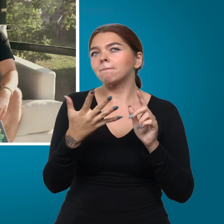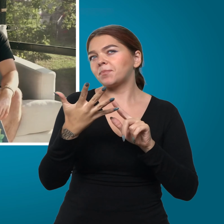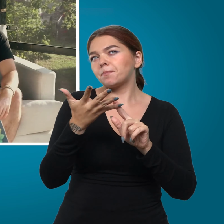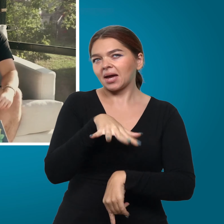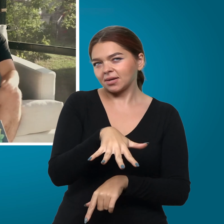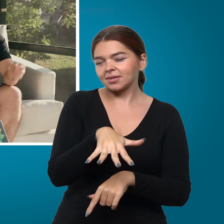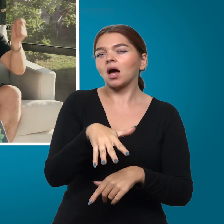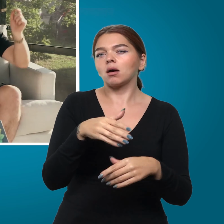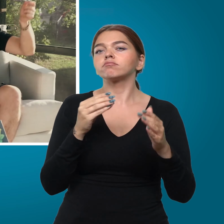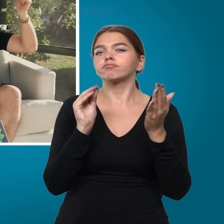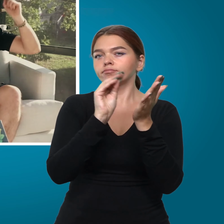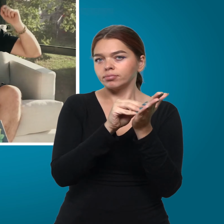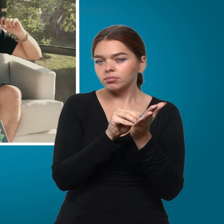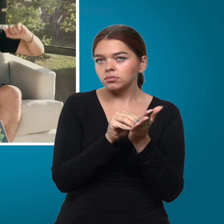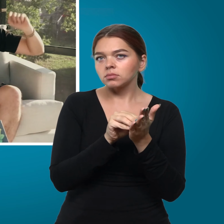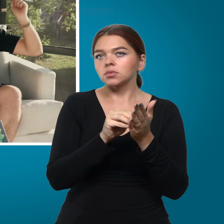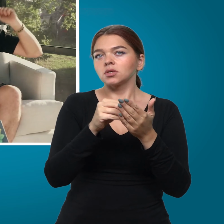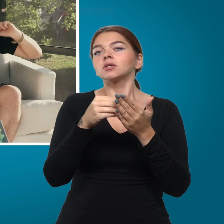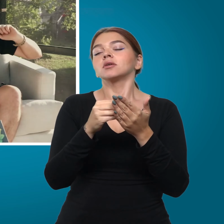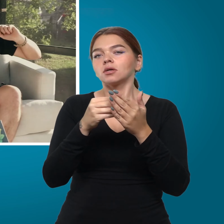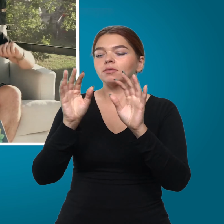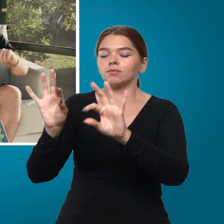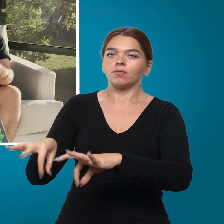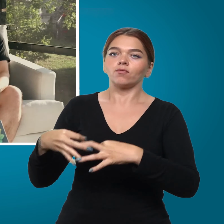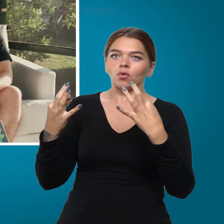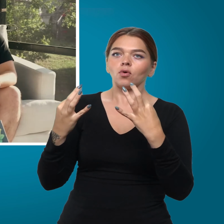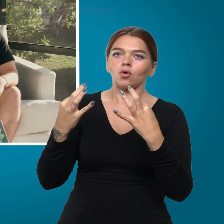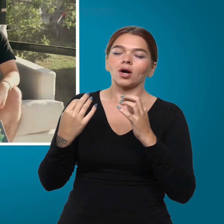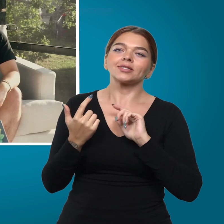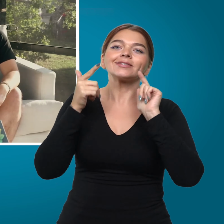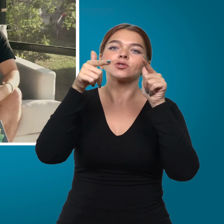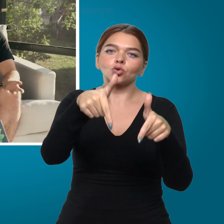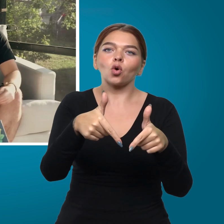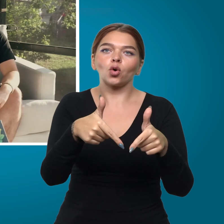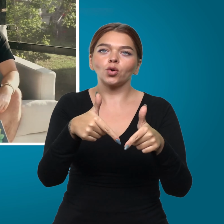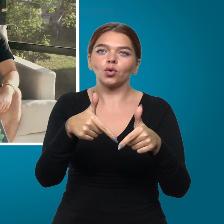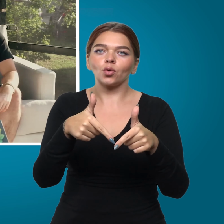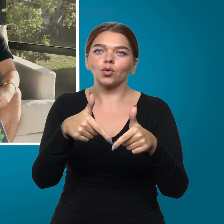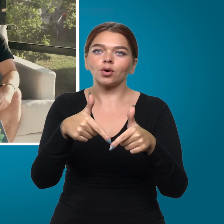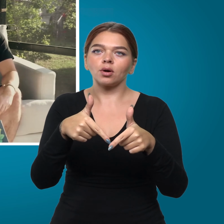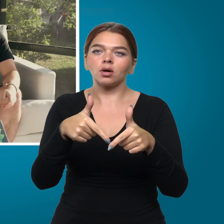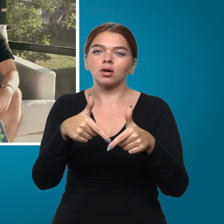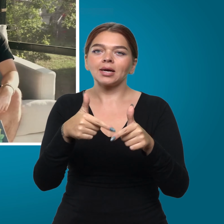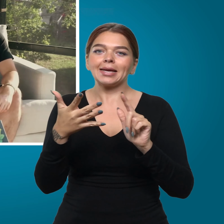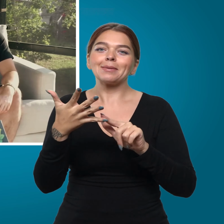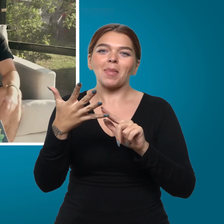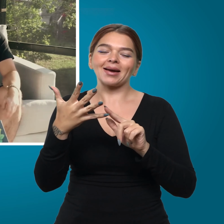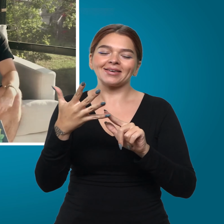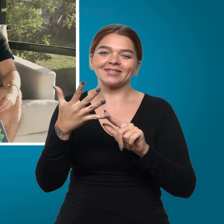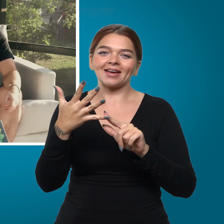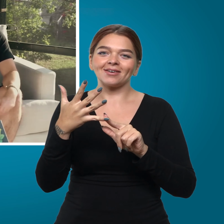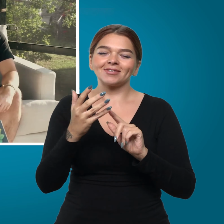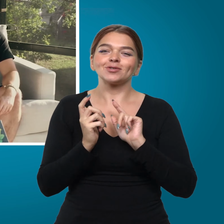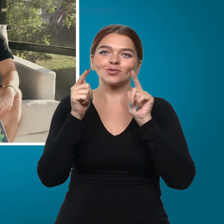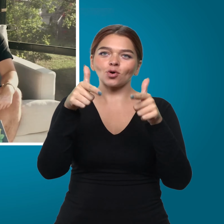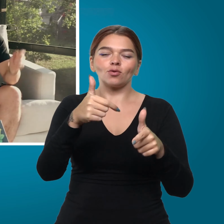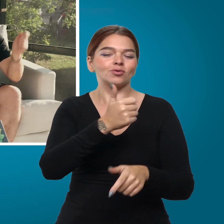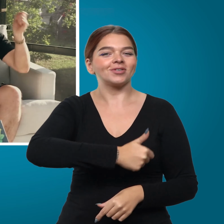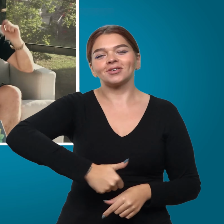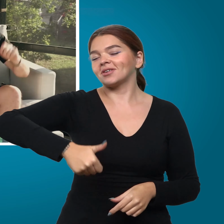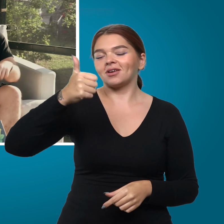komunikacija ir galiausiai jisai atsirado pas mane gal penktoj vietoje ir taip jau atsitiko, kad kadangi mokiausi tai, kas man įdomu, o ne tai, ką reikėjo,